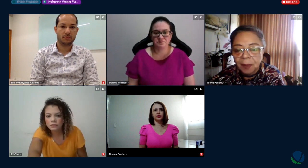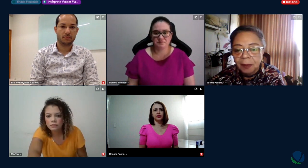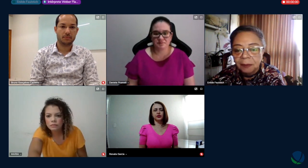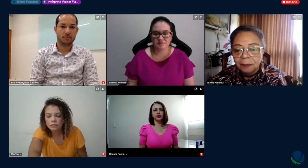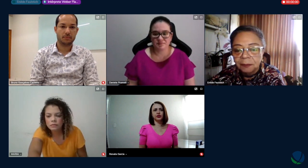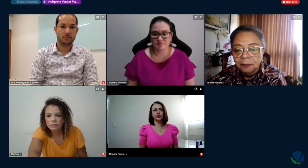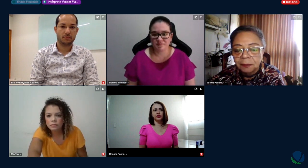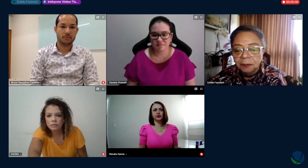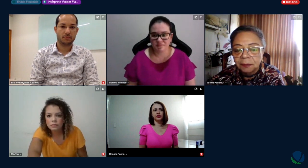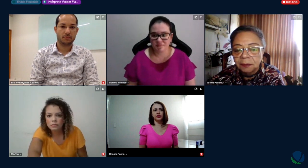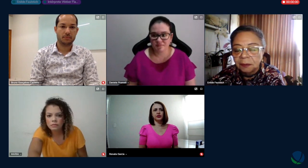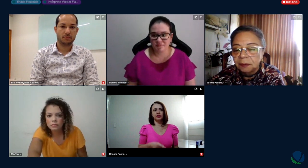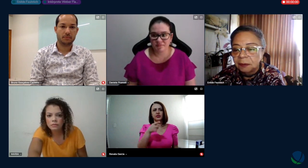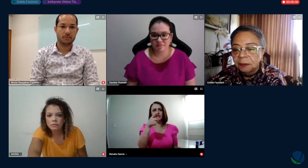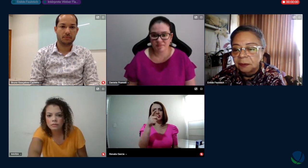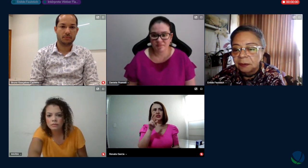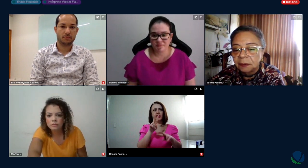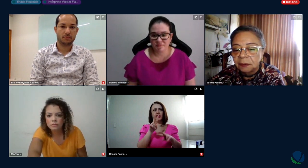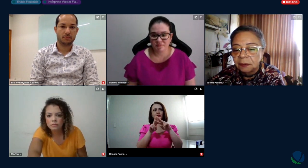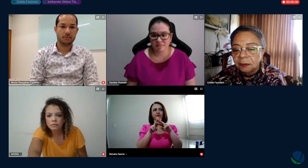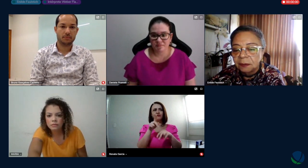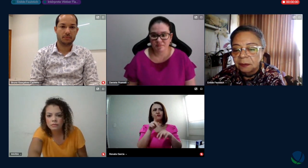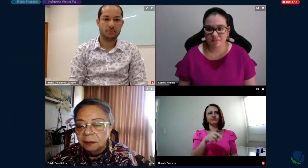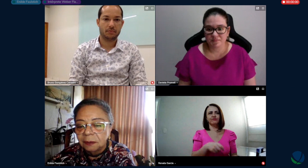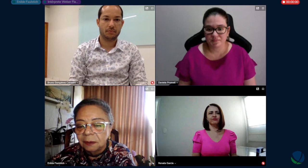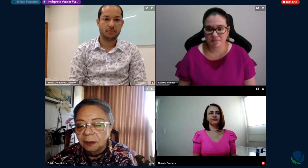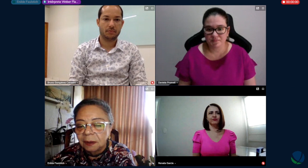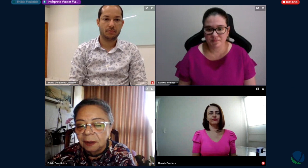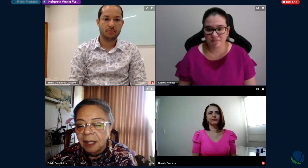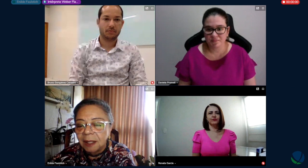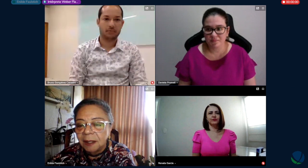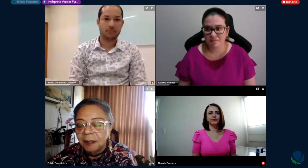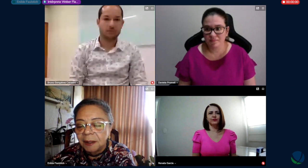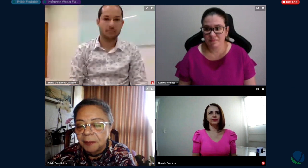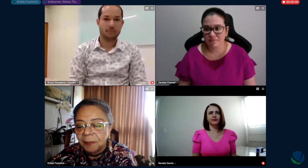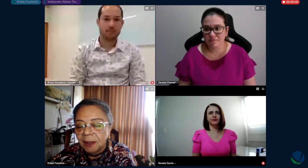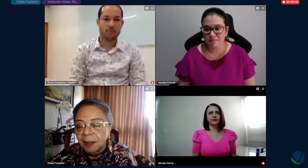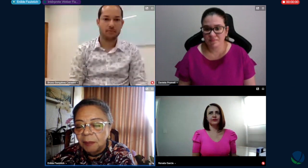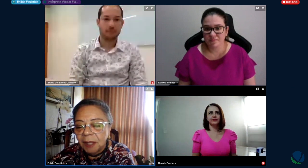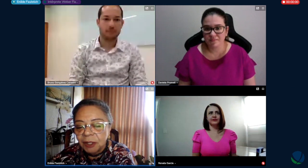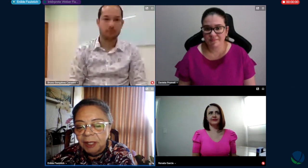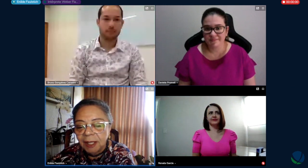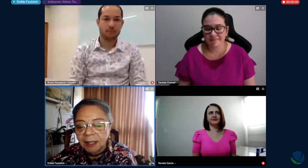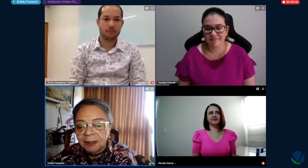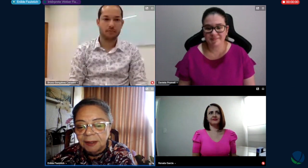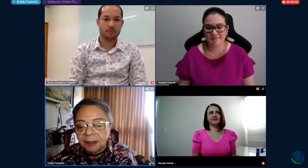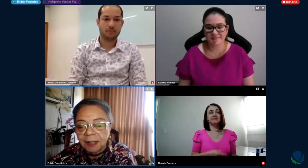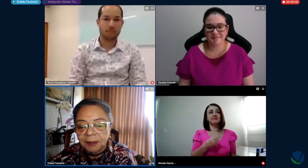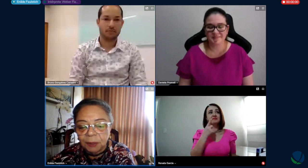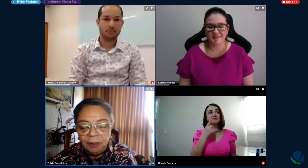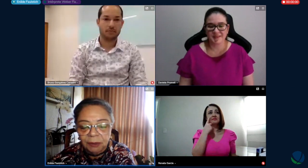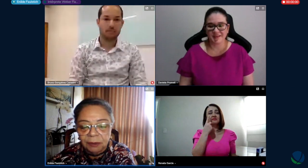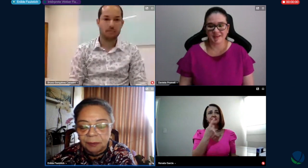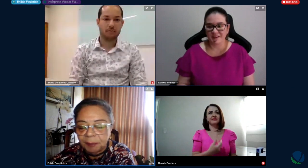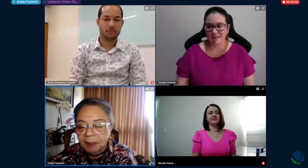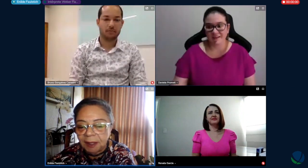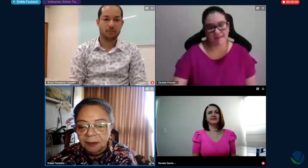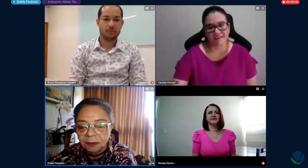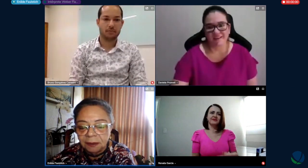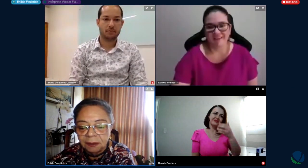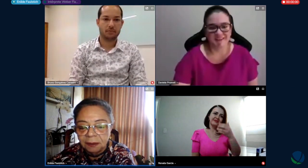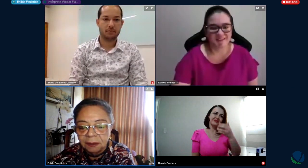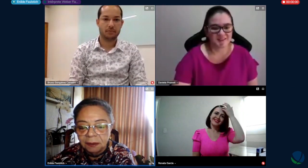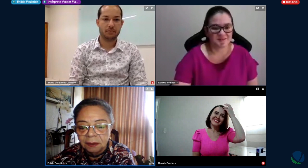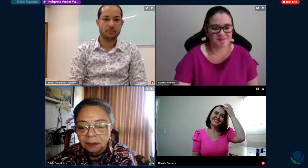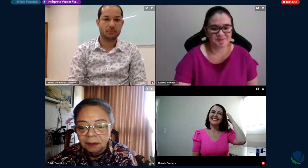Imagem da Renata. Imagem da Renata está travando